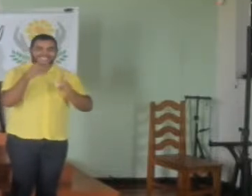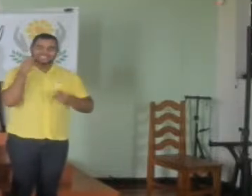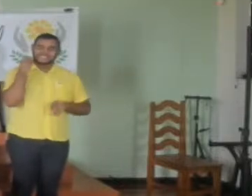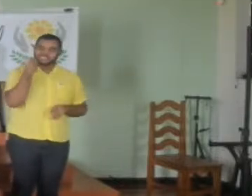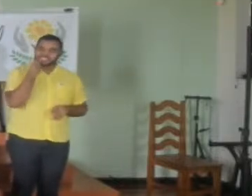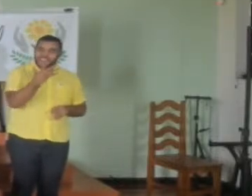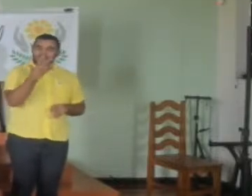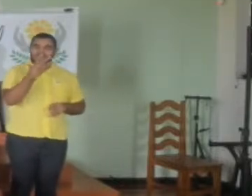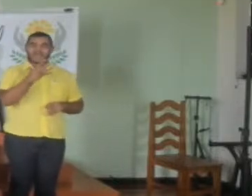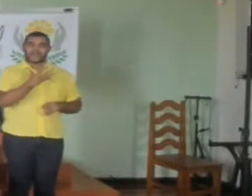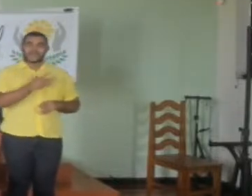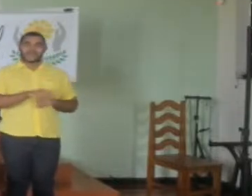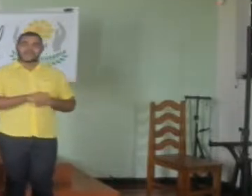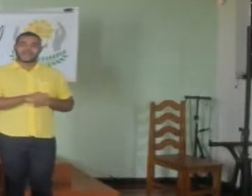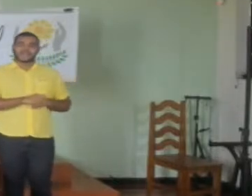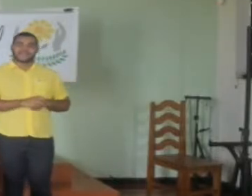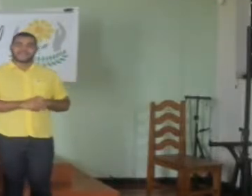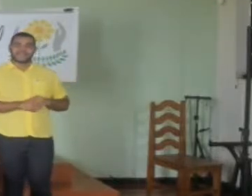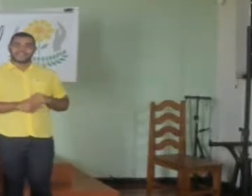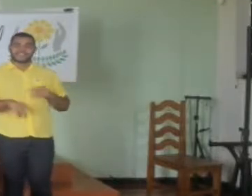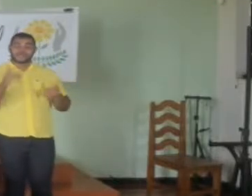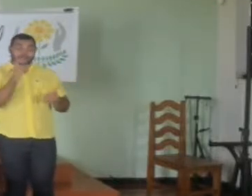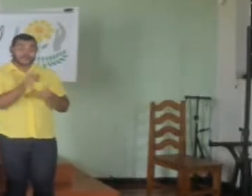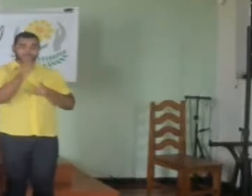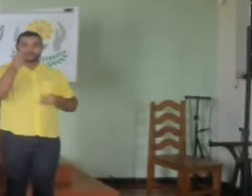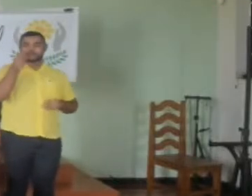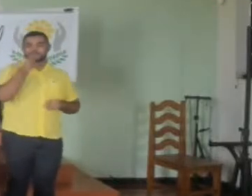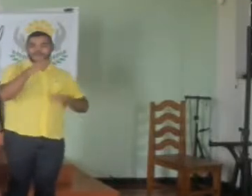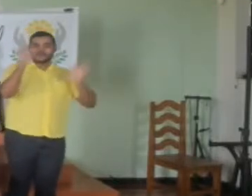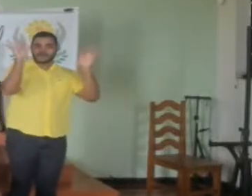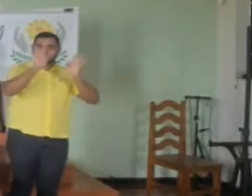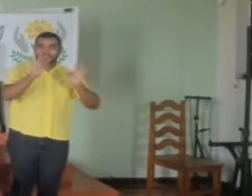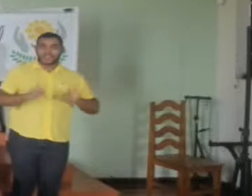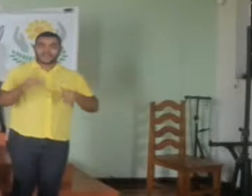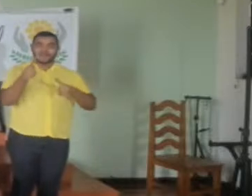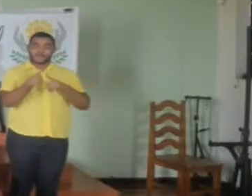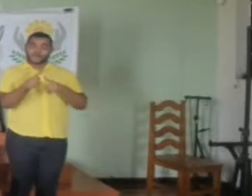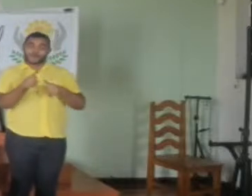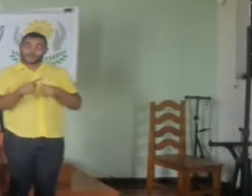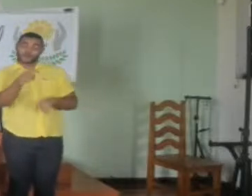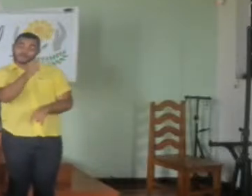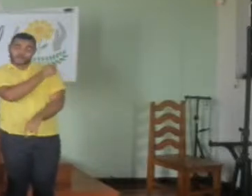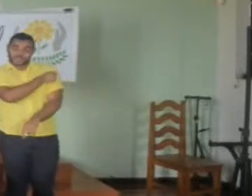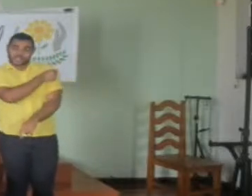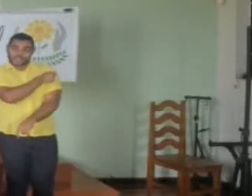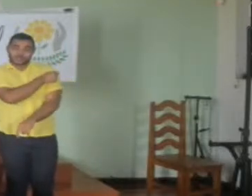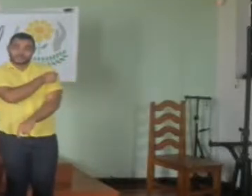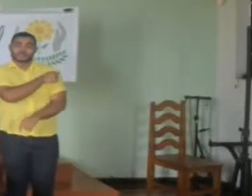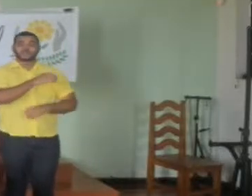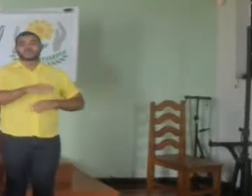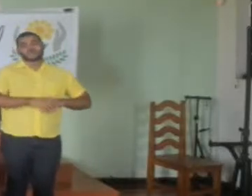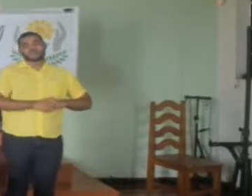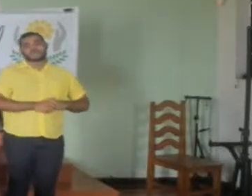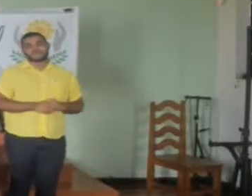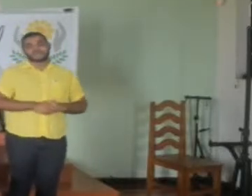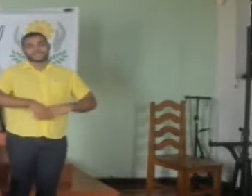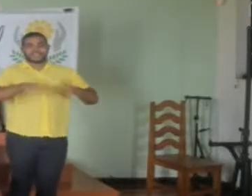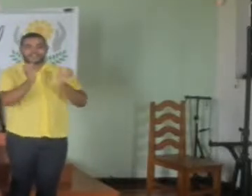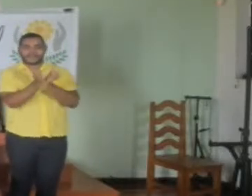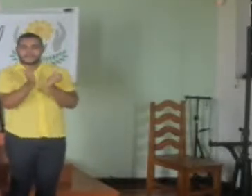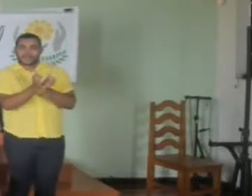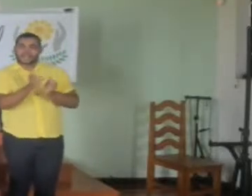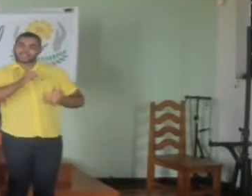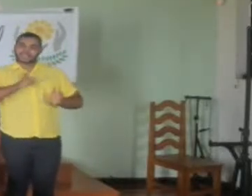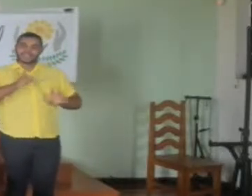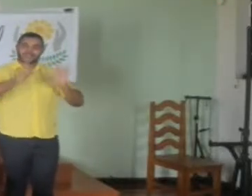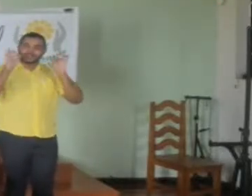Gente, presenciar esses momentos alegres, porque os nossos usuários, educandos, são todos